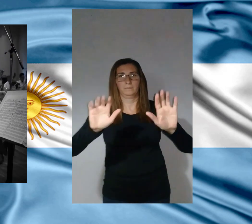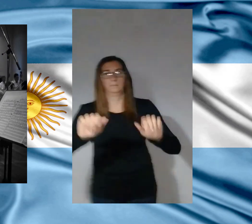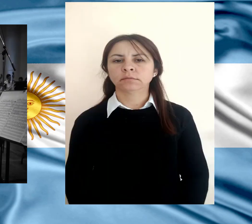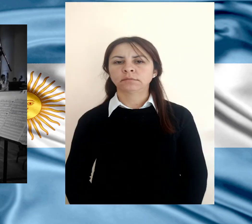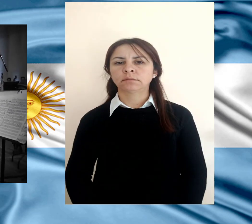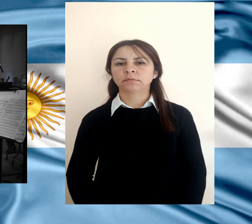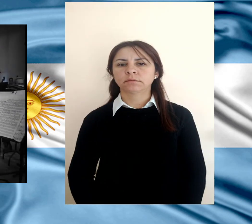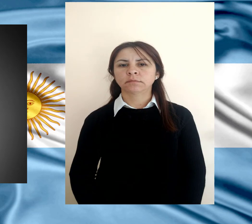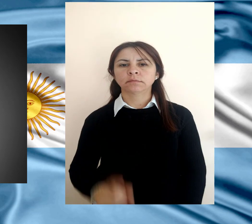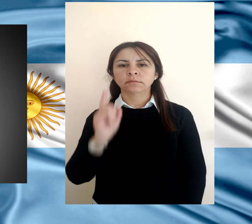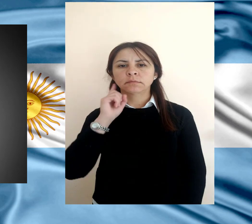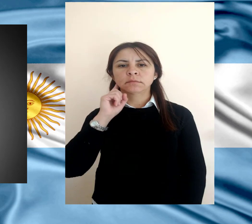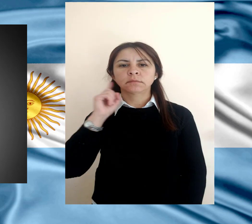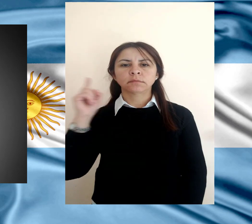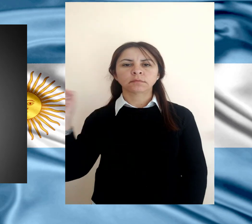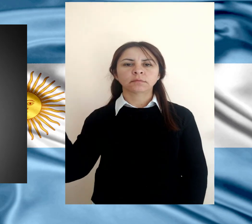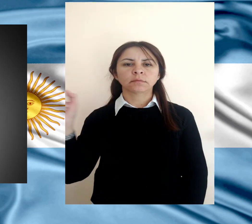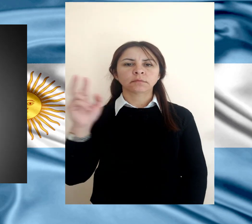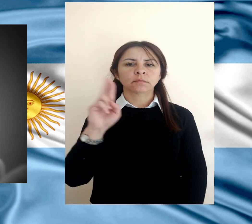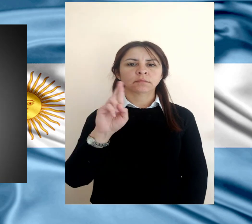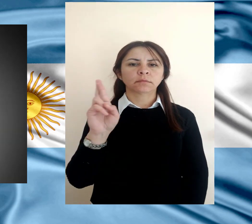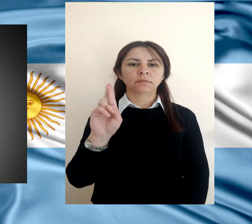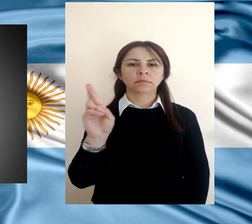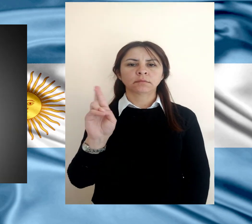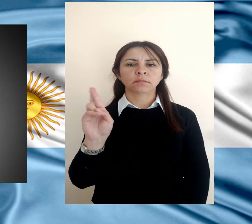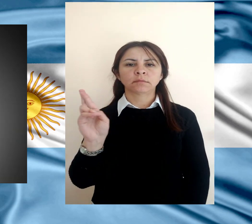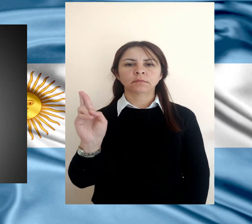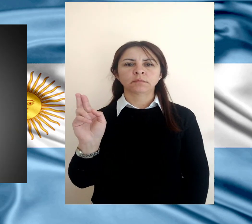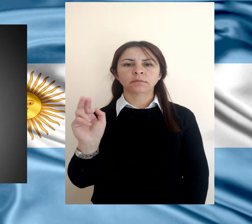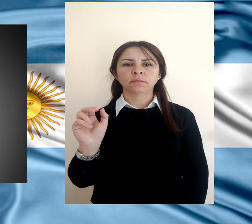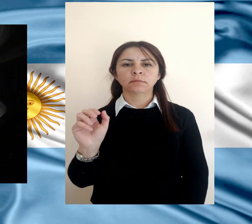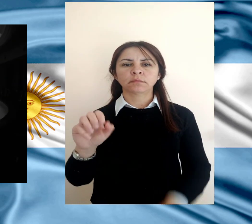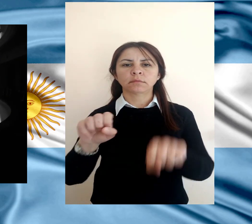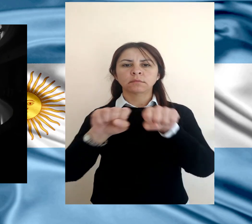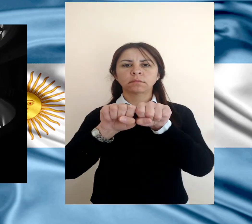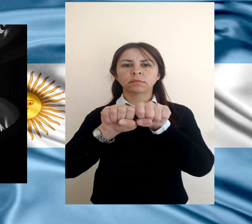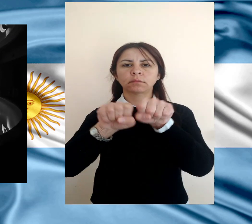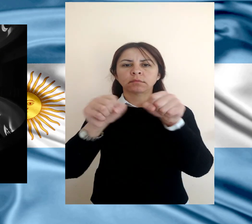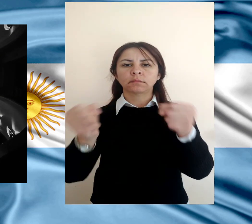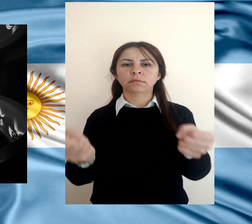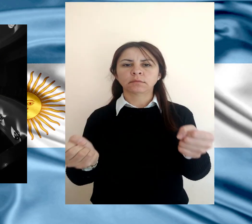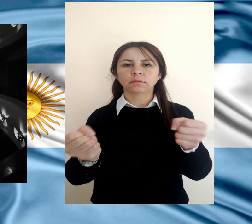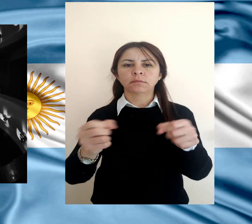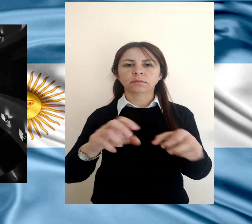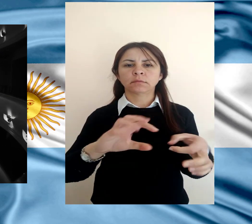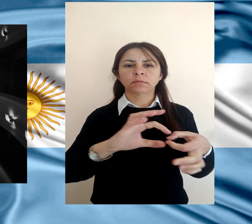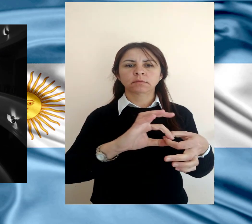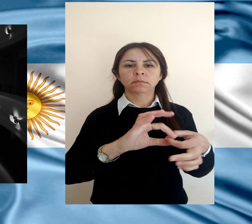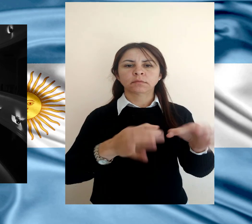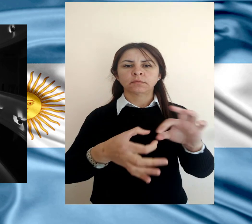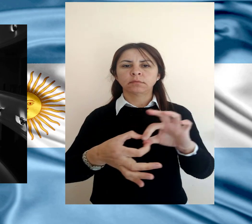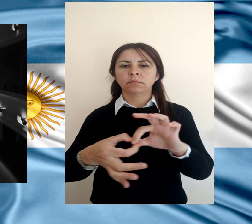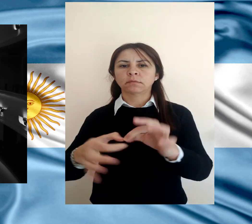libertad. Hoy del ruido de